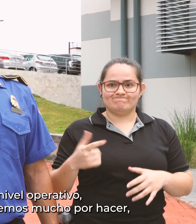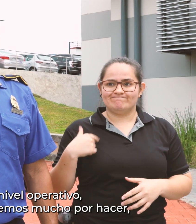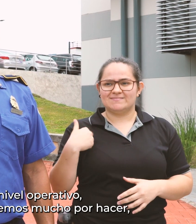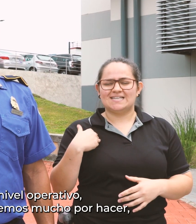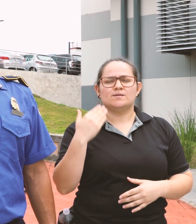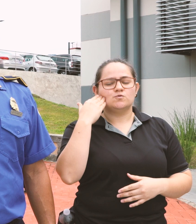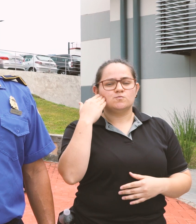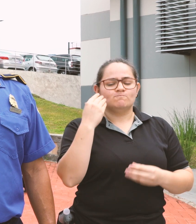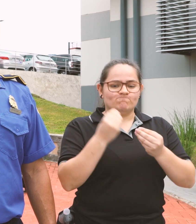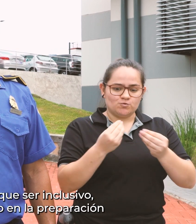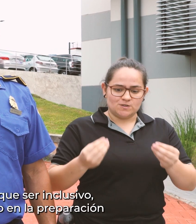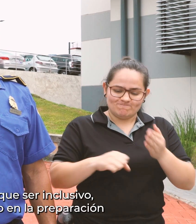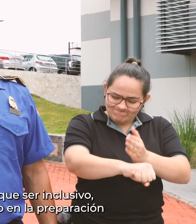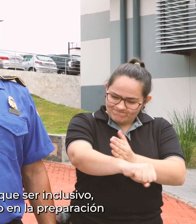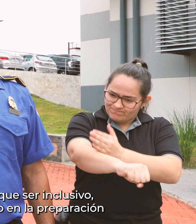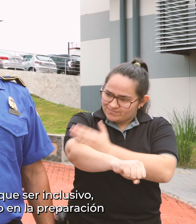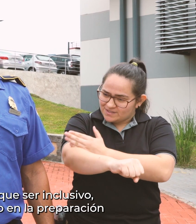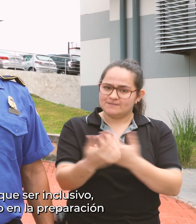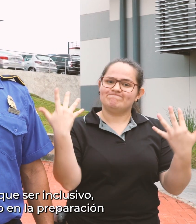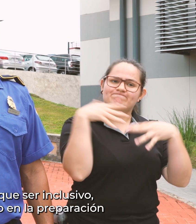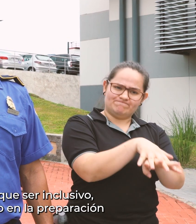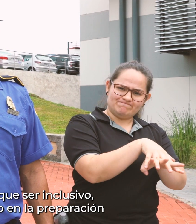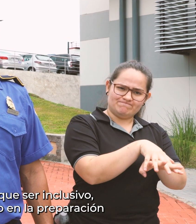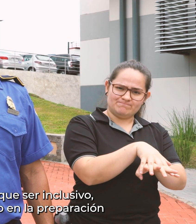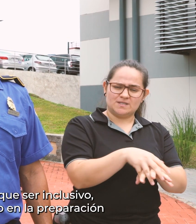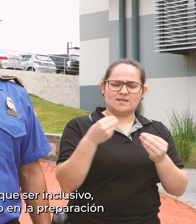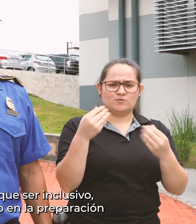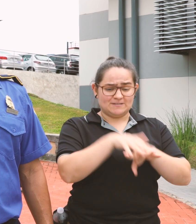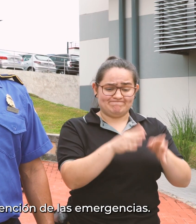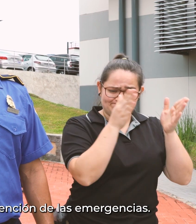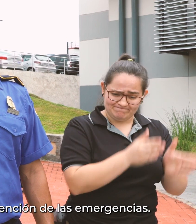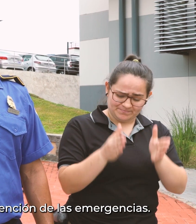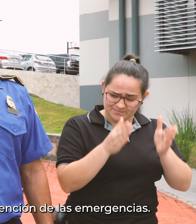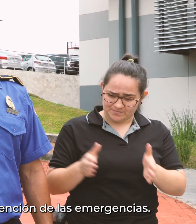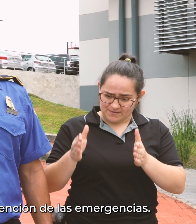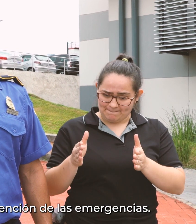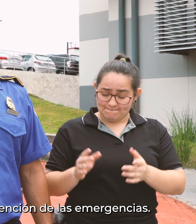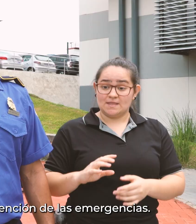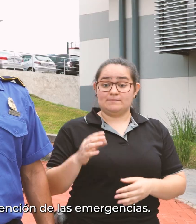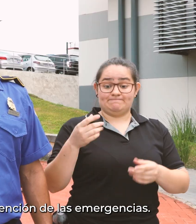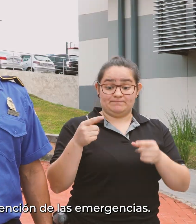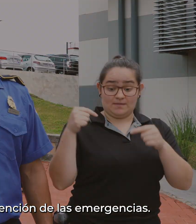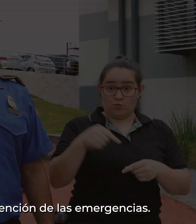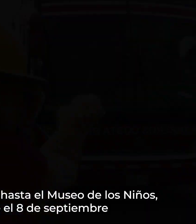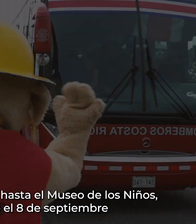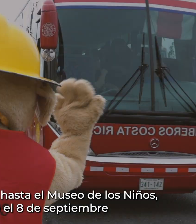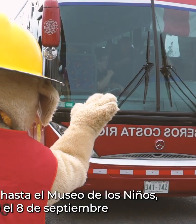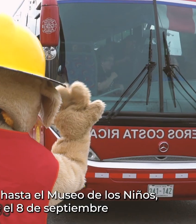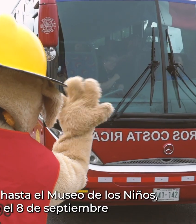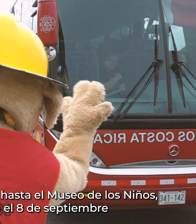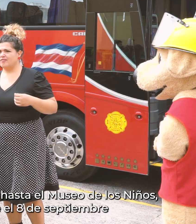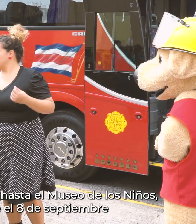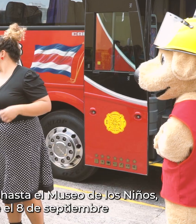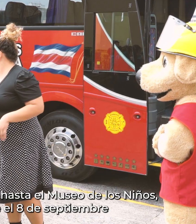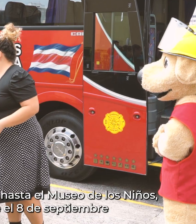tenemos mucho por hacer. Hay que ser inclusivo mucho en la preparación y durante la atención de las emergencias. Ahora